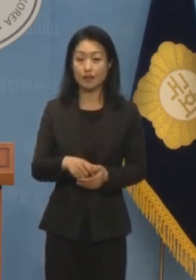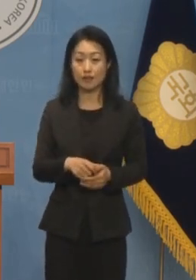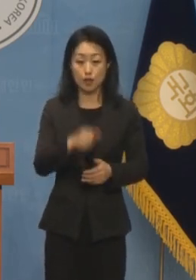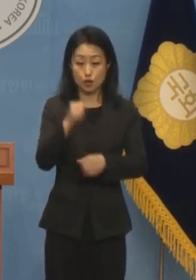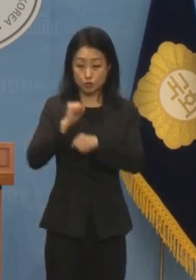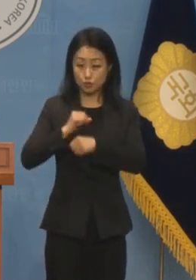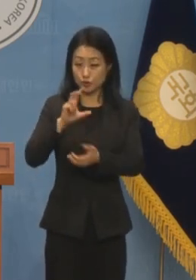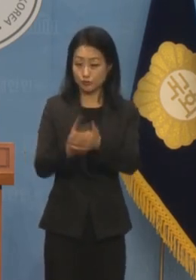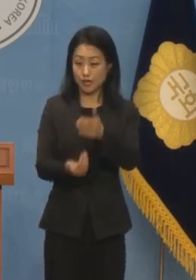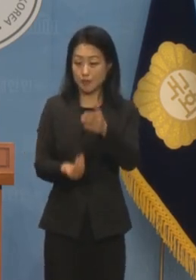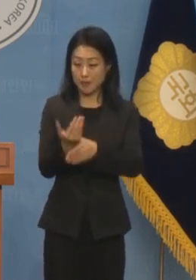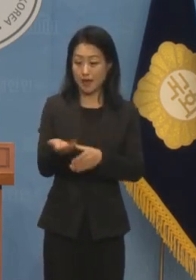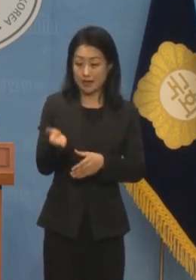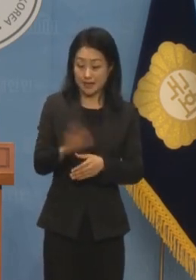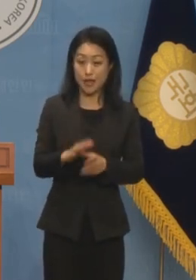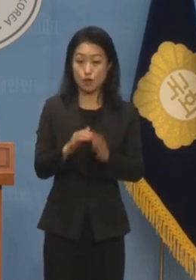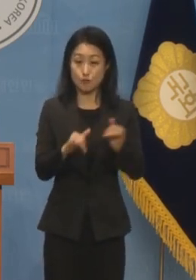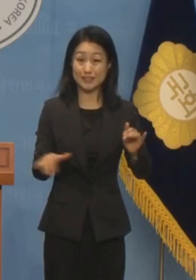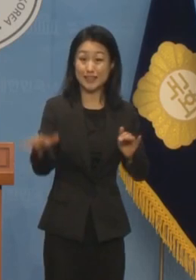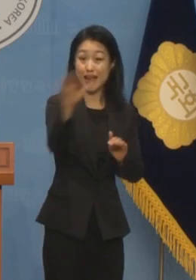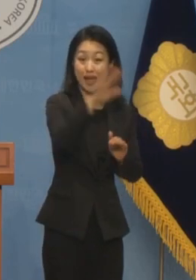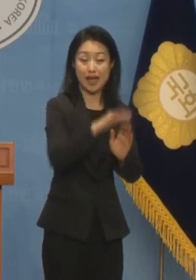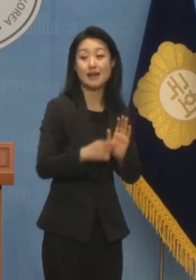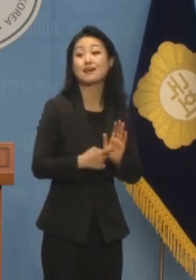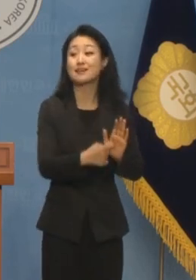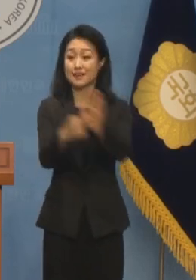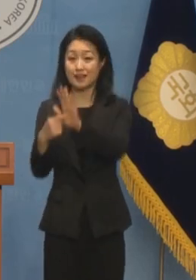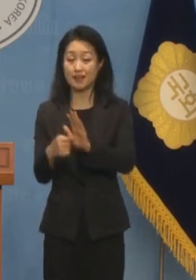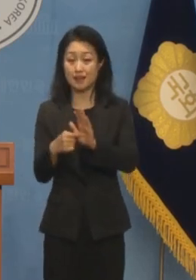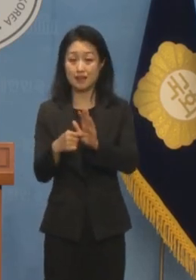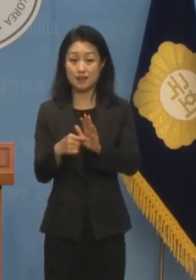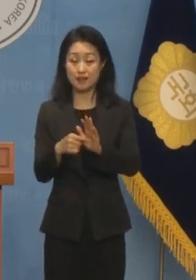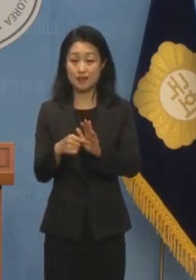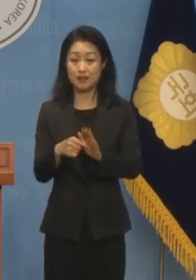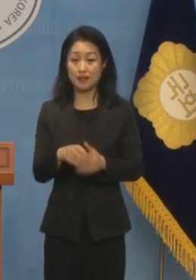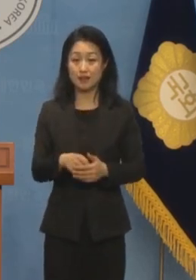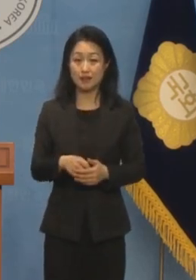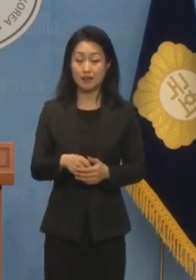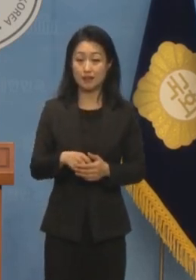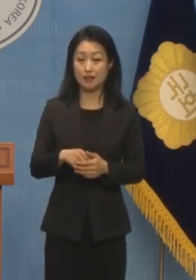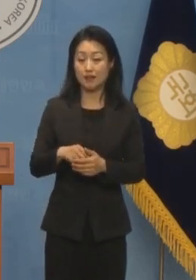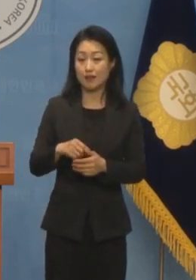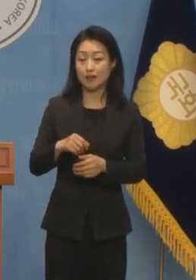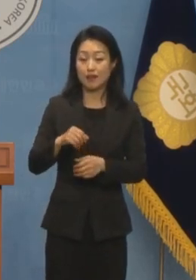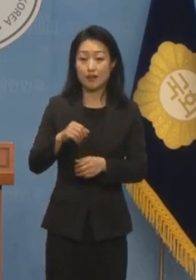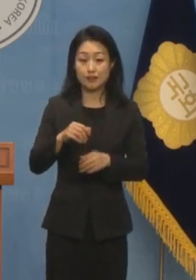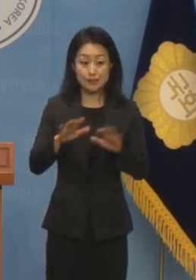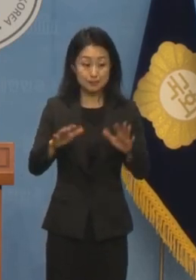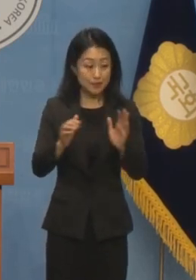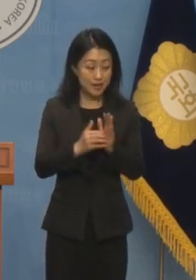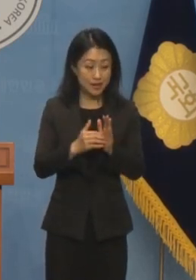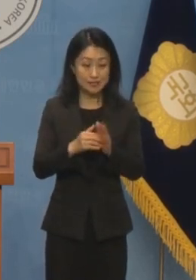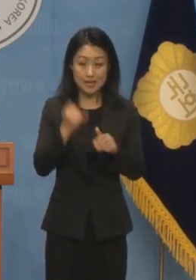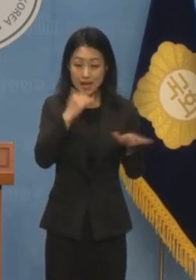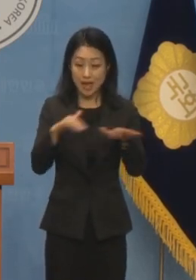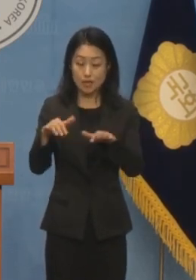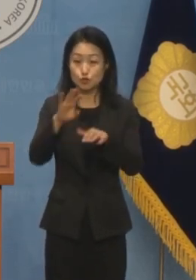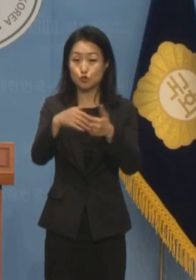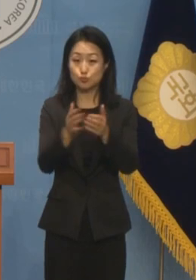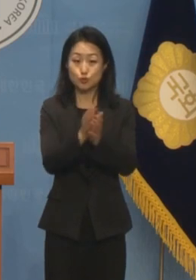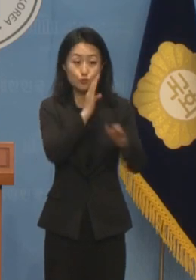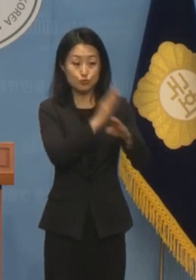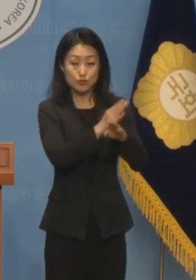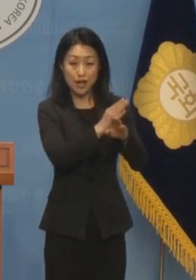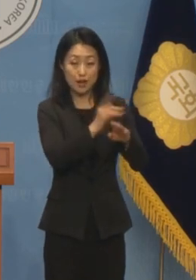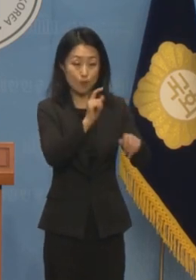군의 문제인데 만천하에 까발려지고 있습니다. 역대급의 국정농단이었던 해수부 북한